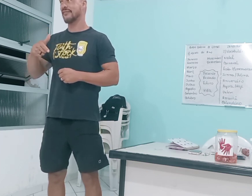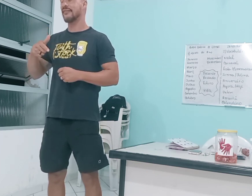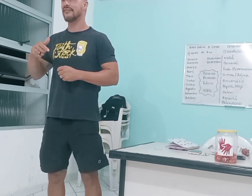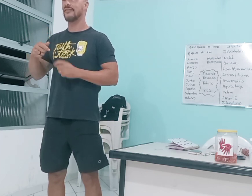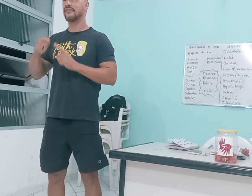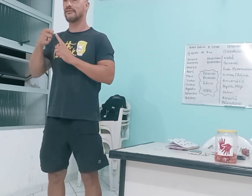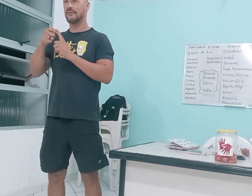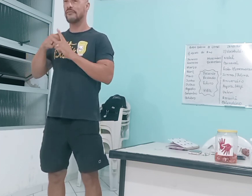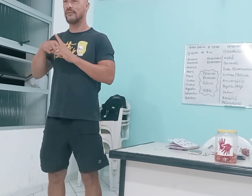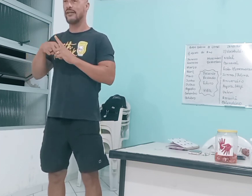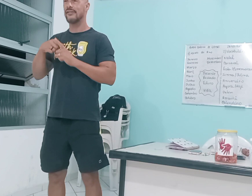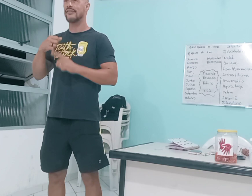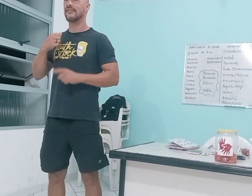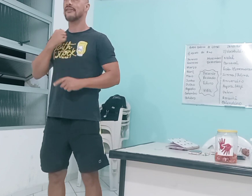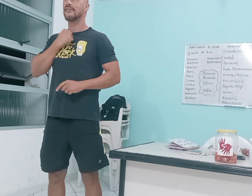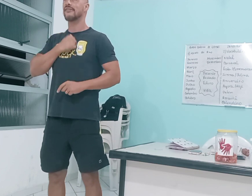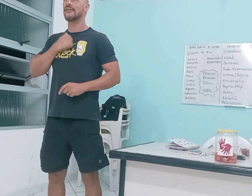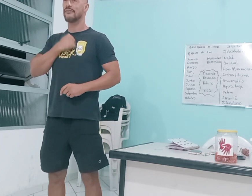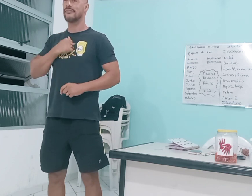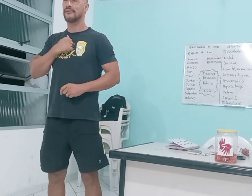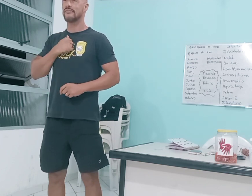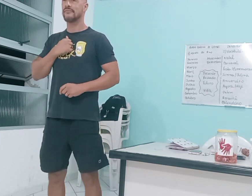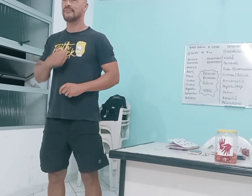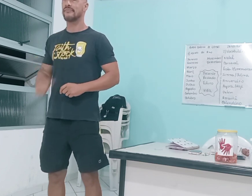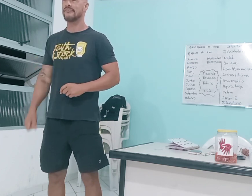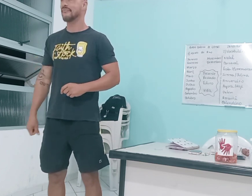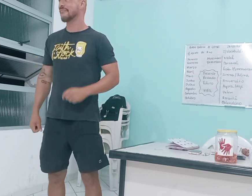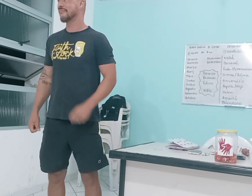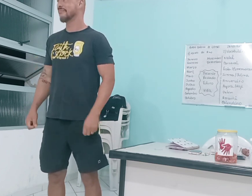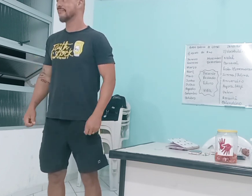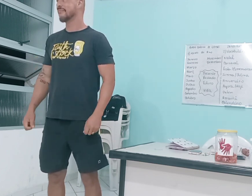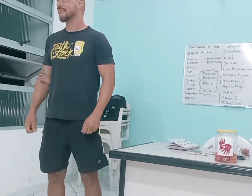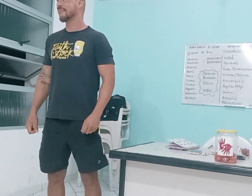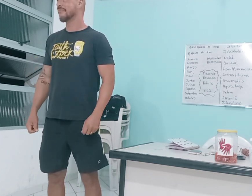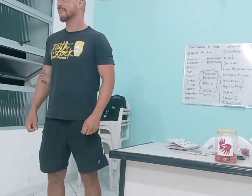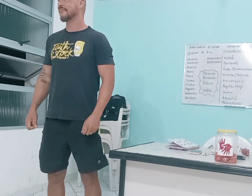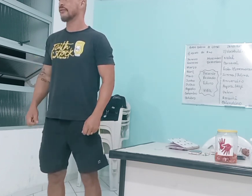1957, no mês de agosto e de